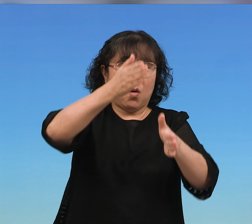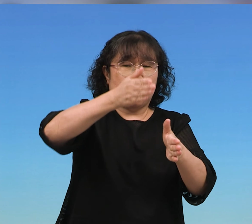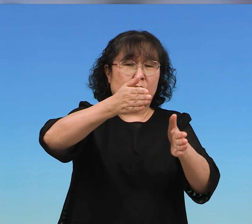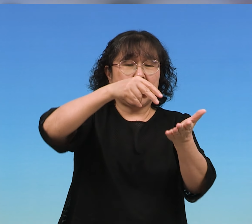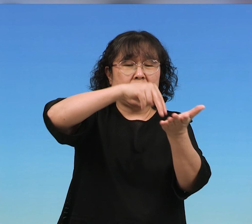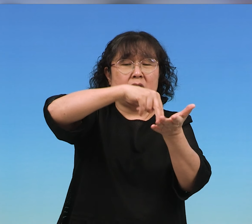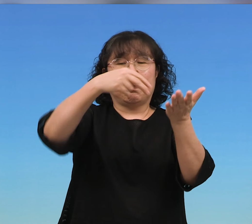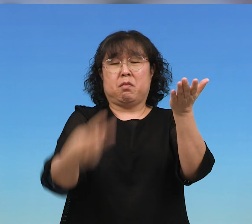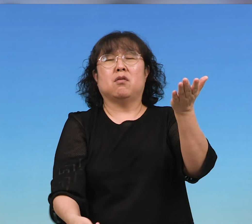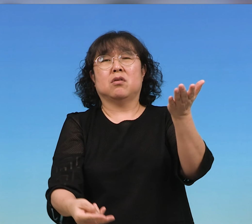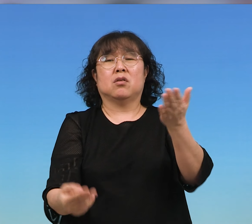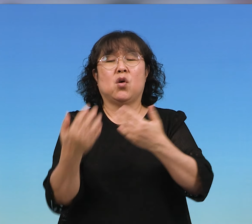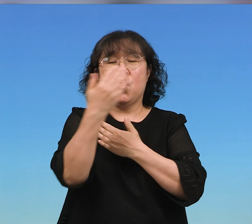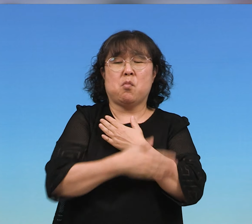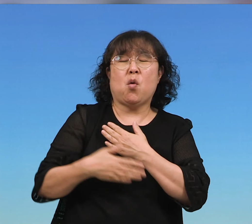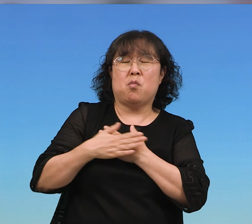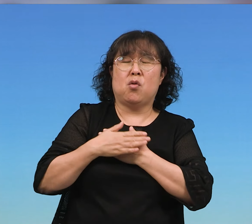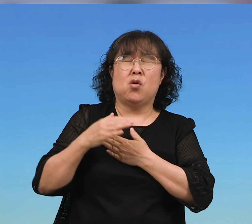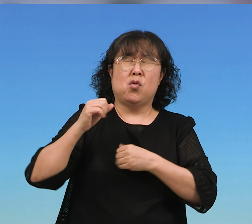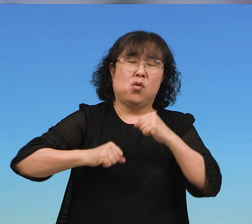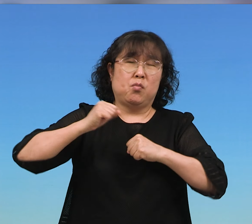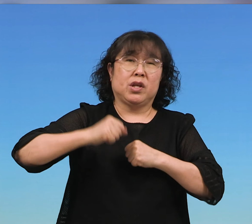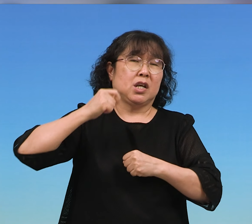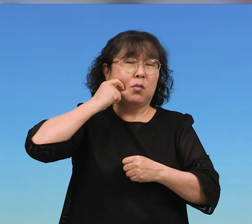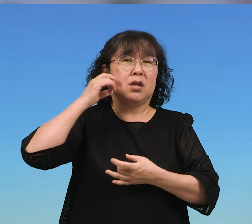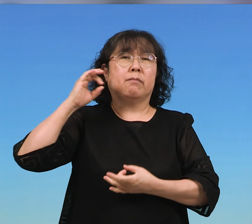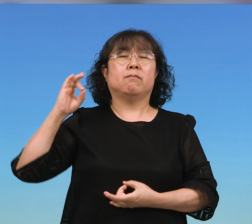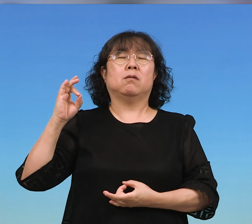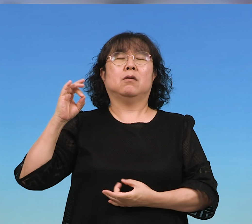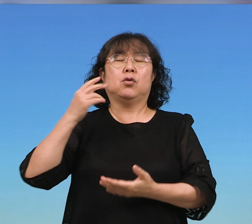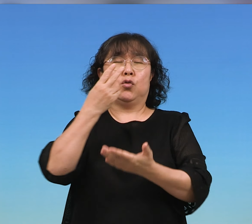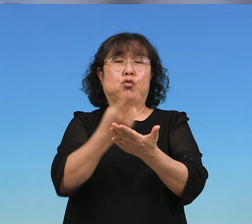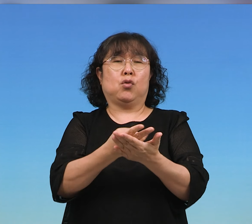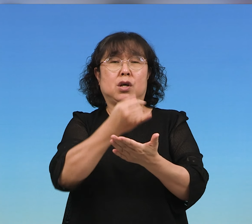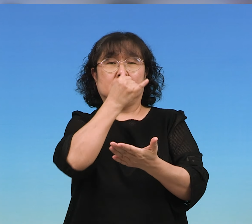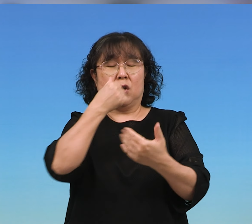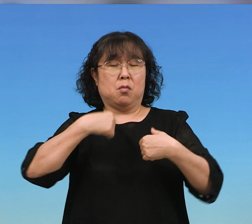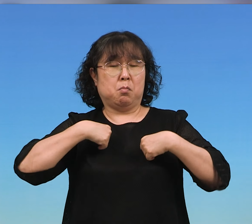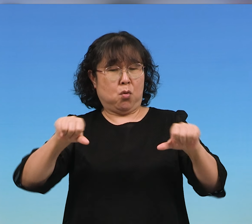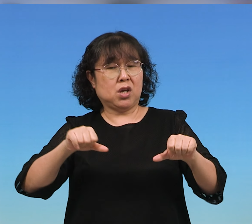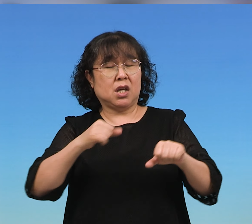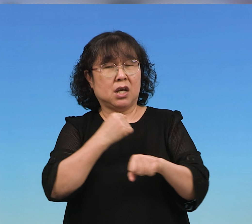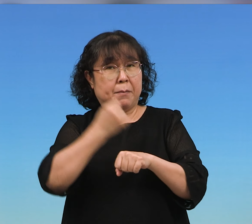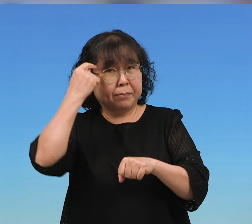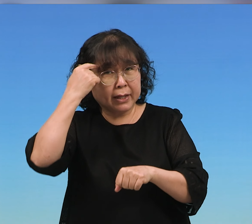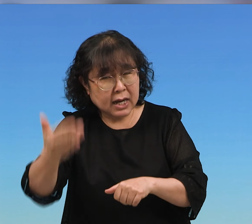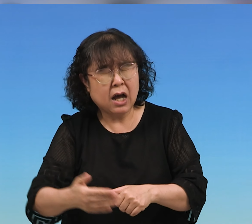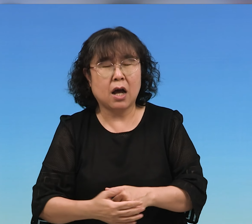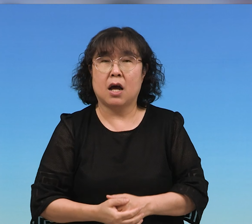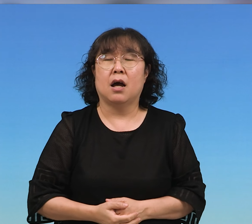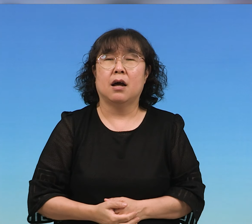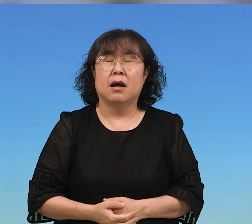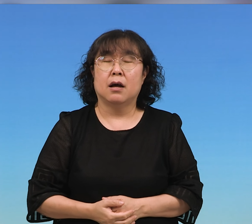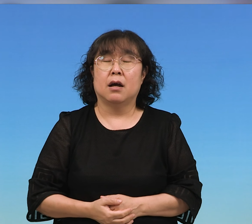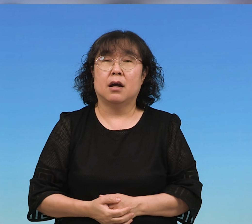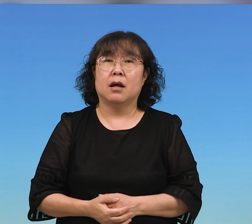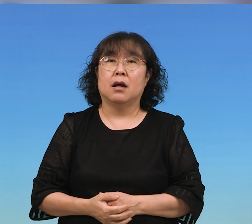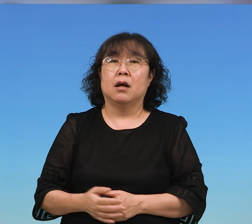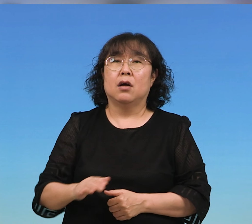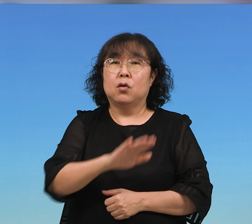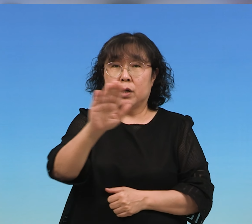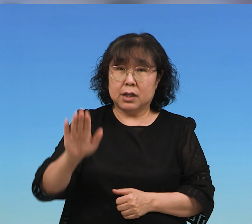사이에 떨어져가지고 몸 움직이지 못하고 그렇게 누워있으면 그럼 그렇게 포기하는 겁니까? 다른 걸